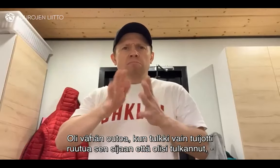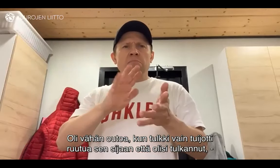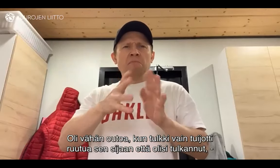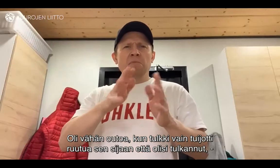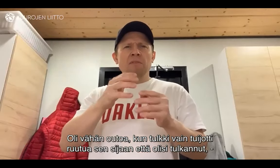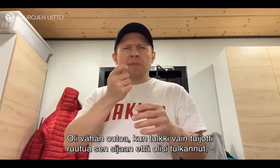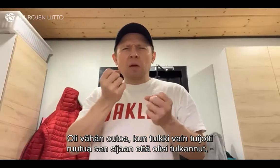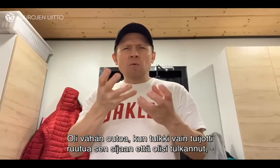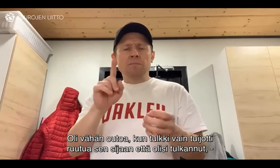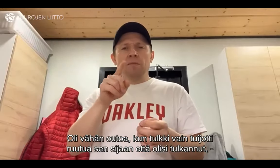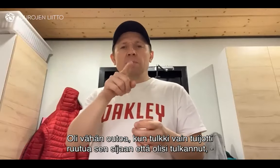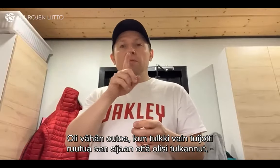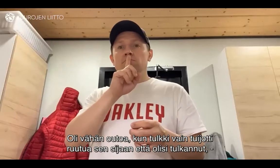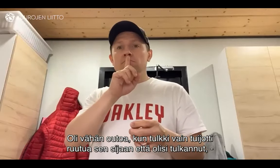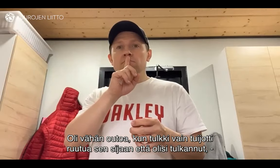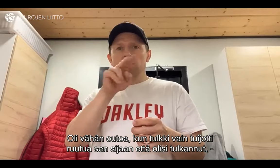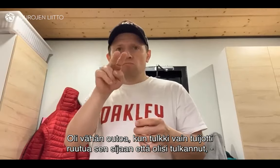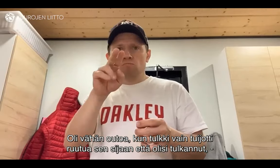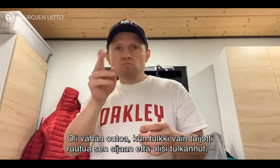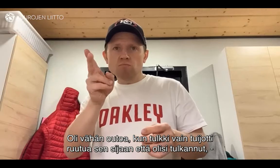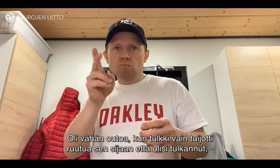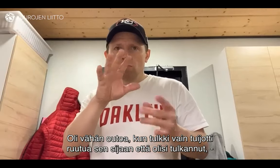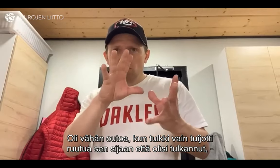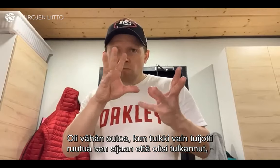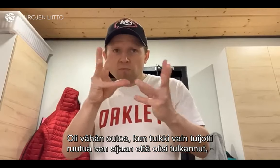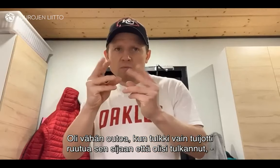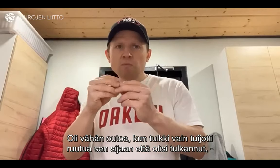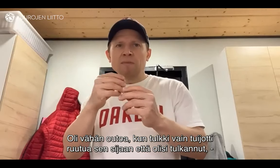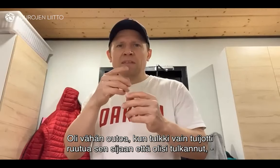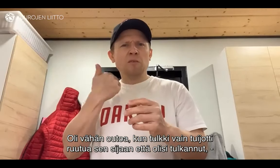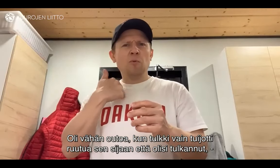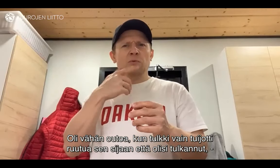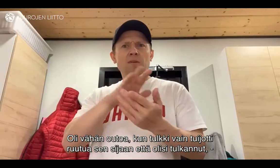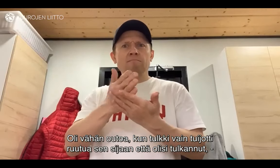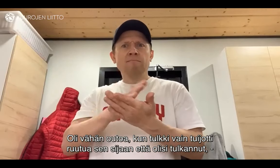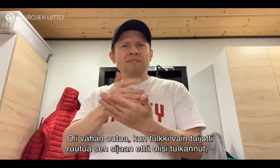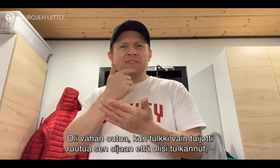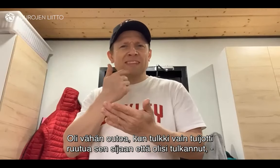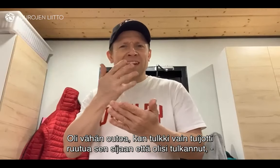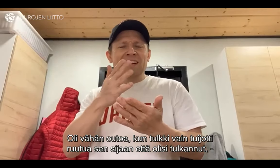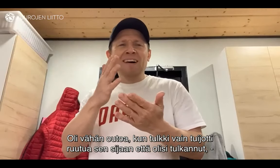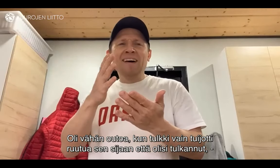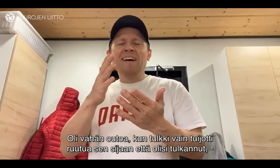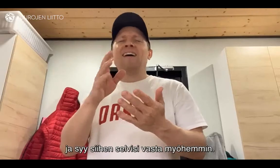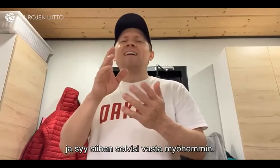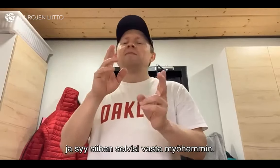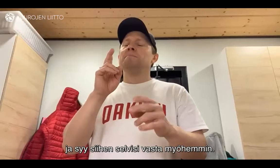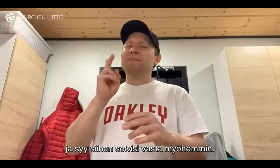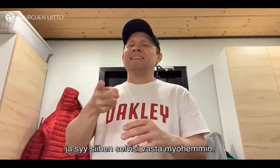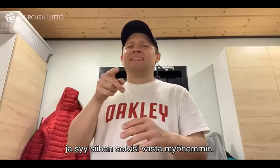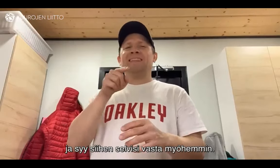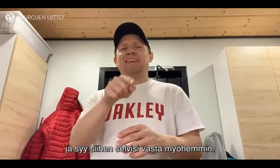miten homma toimii. Oli vähän outoa, kun tulkki vain tuijotti ruutua sen sijaan, että olisi tulkannut.